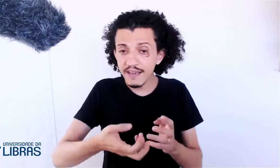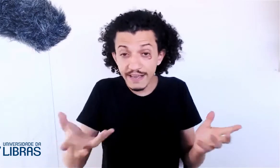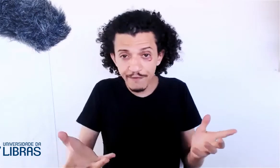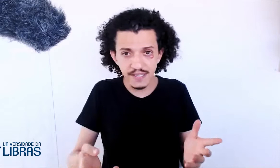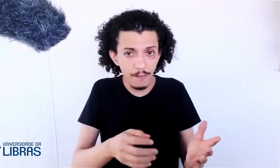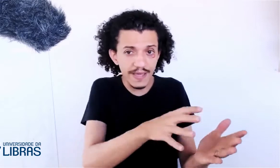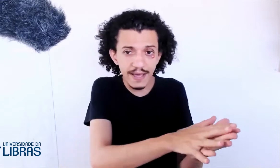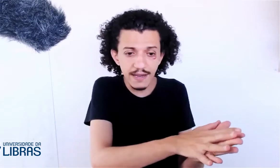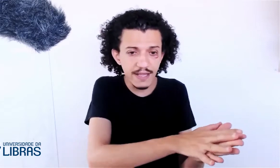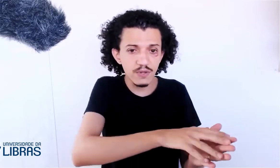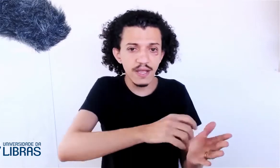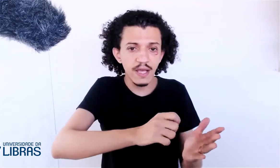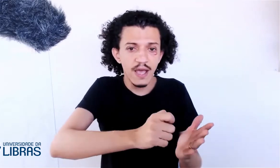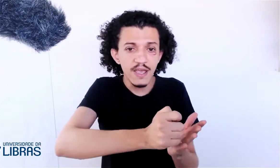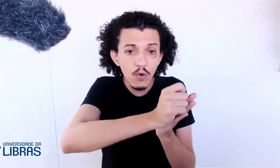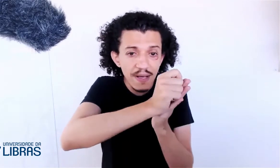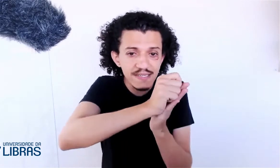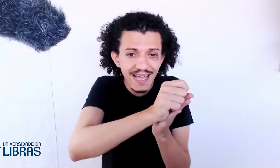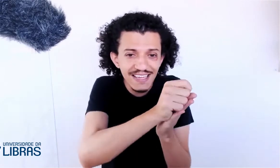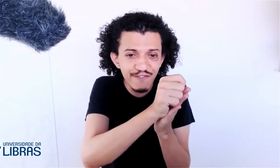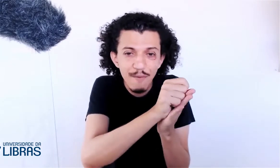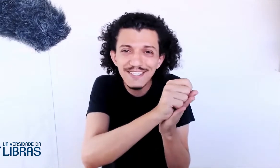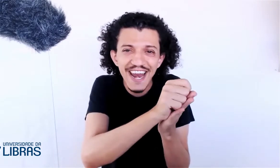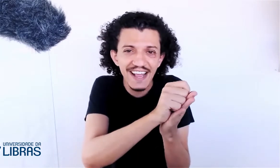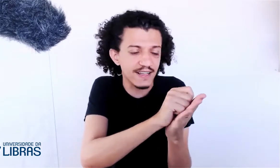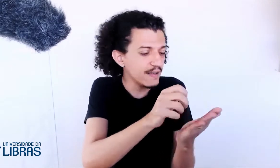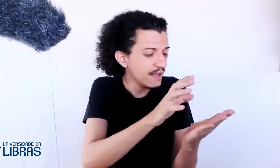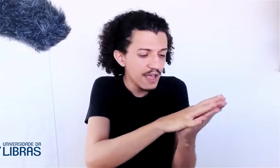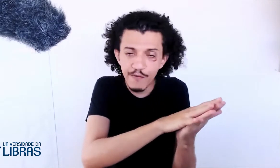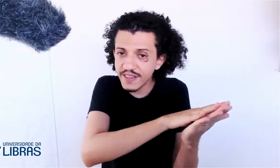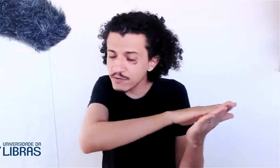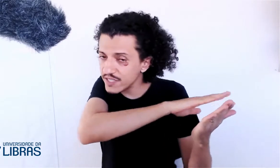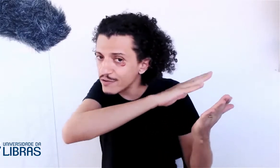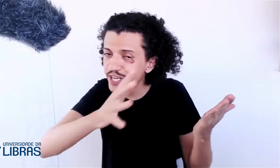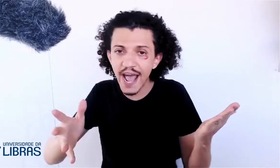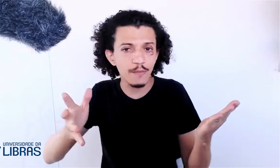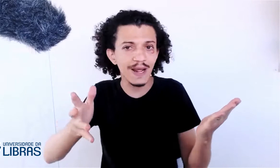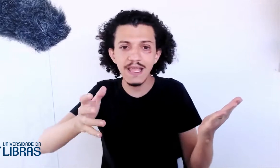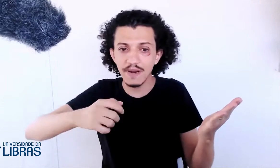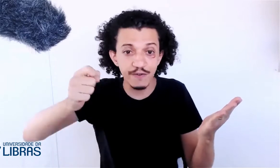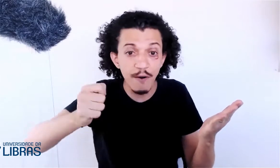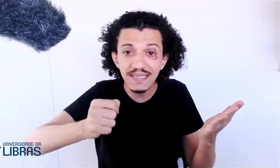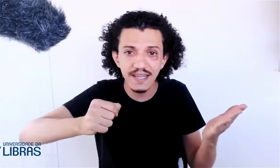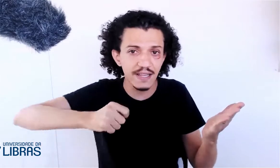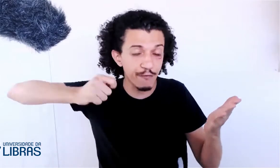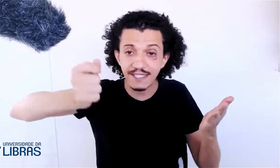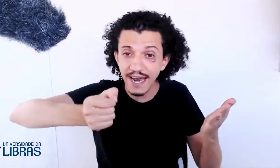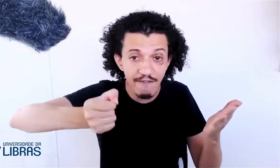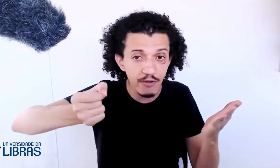que eu fiz? Eu peguei aquele texto ali e eu comecei ali de forma direta. Eu fui traduzindo direto para Libras, de forma escrita. Eu fui escrevendo